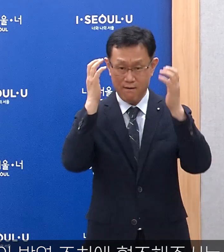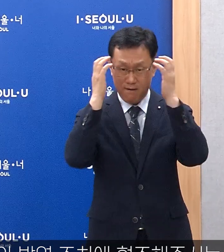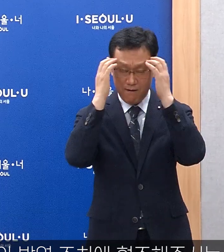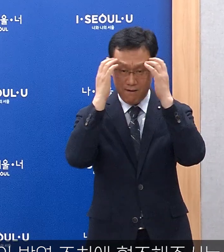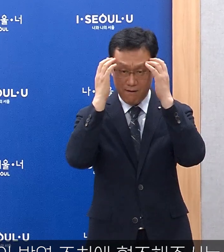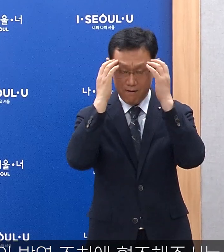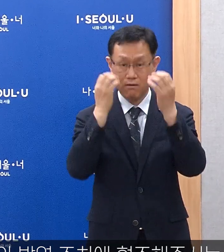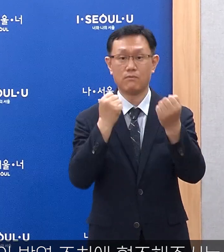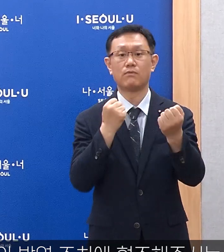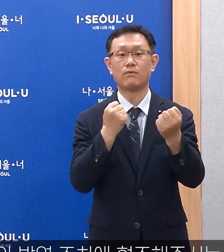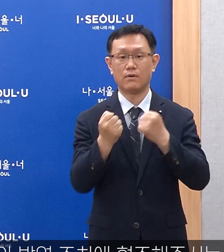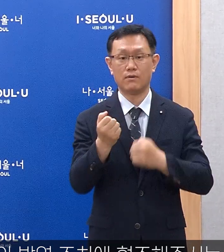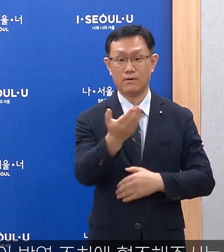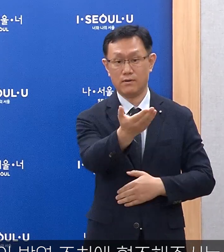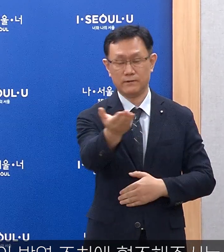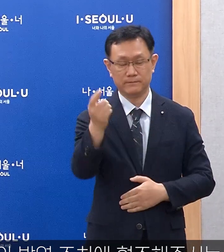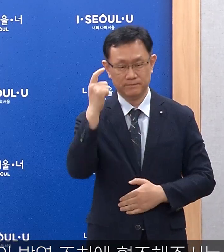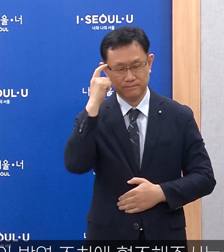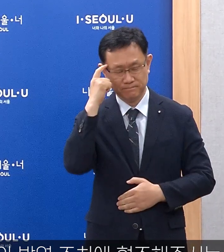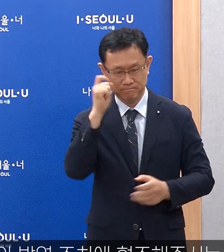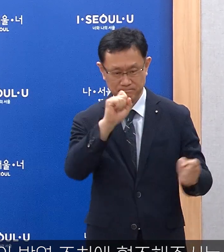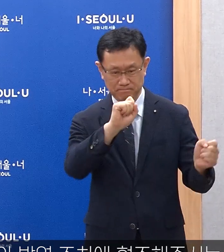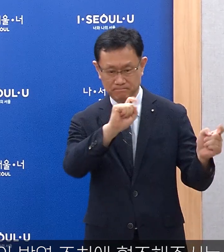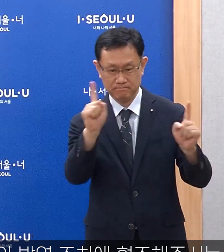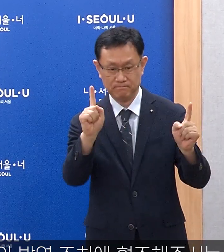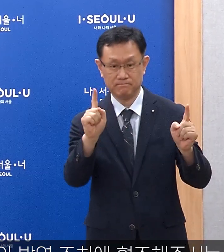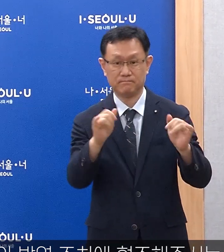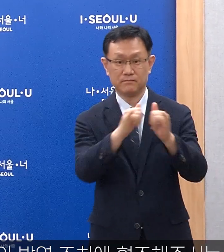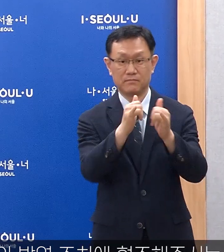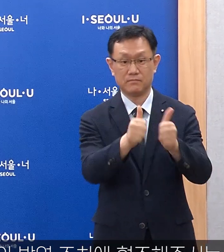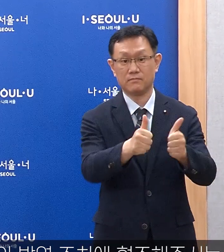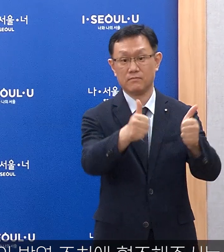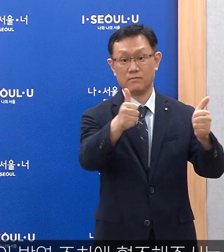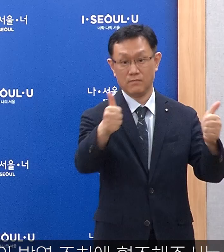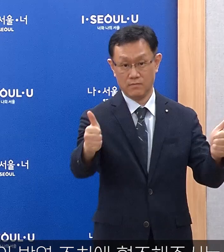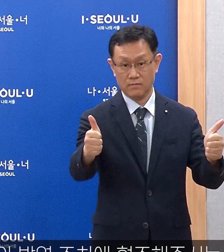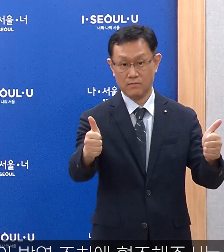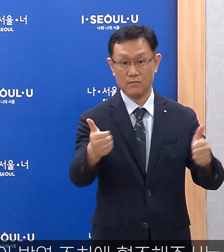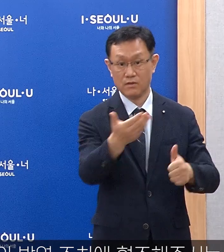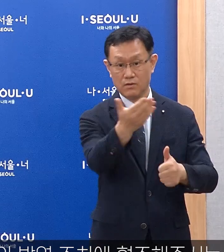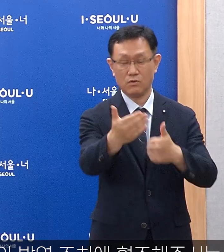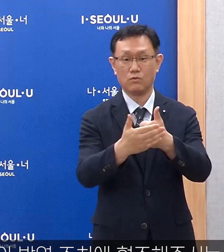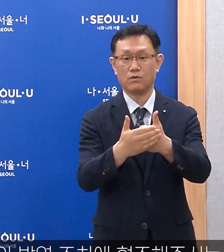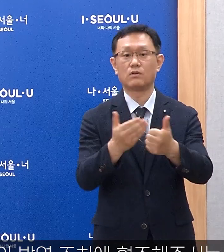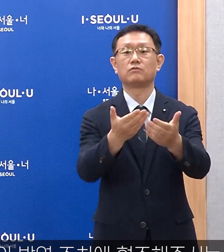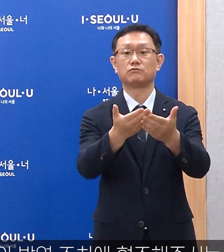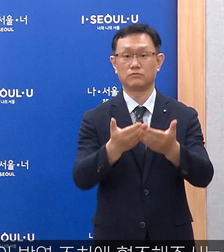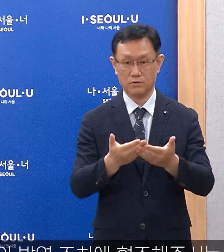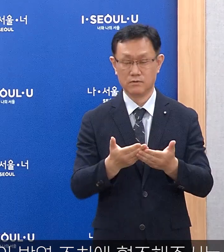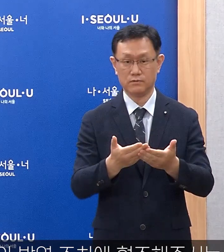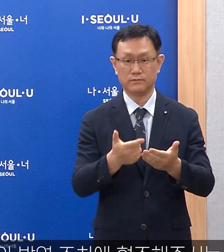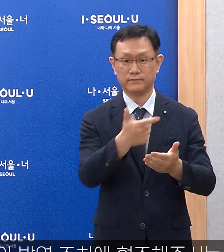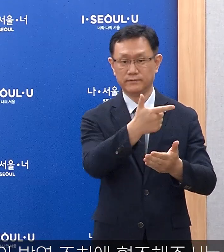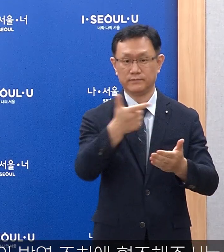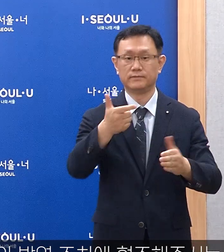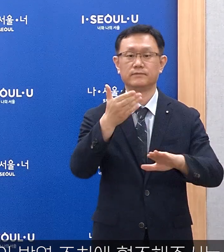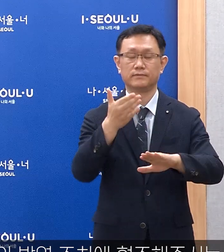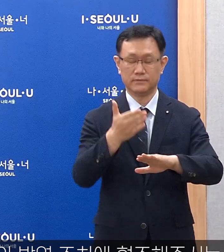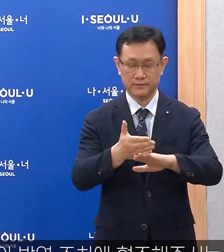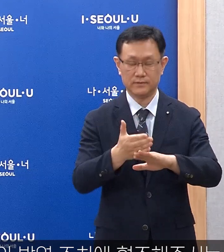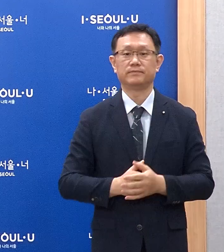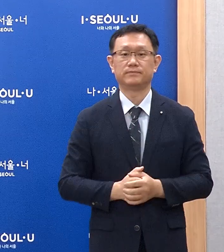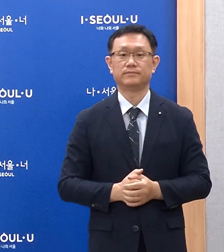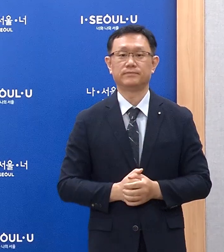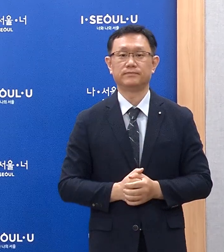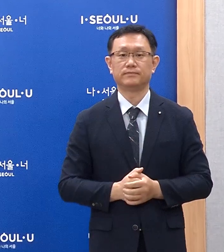희생적인 시민의식으로 사회적 거리두기와 방역조치에 협조해 주시는 시민 여러분들께 진심으로